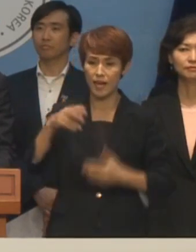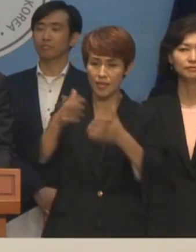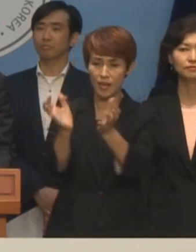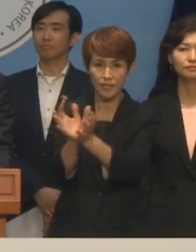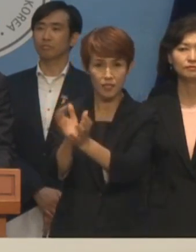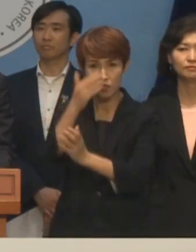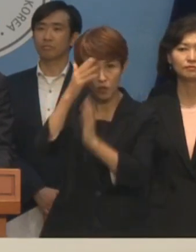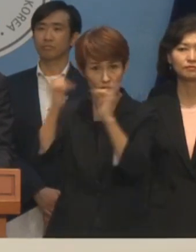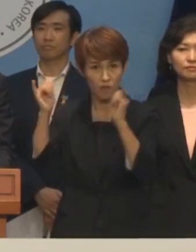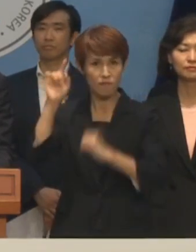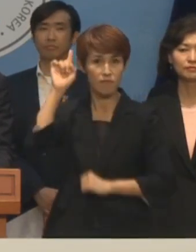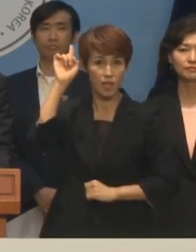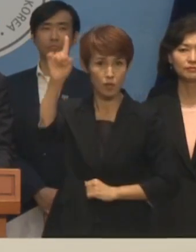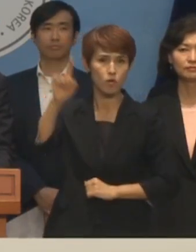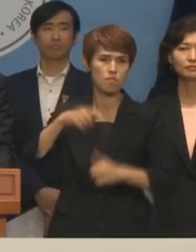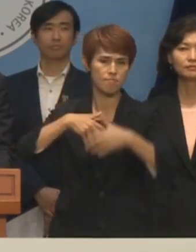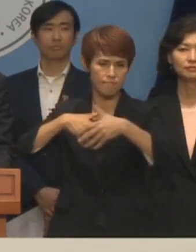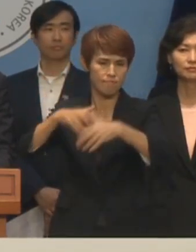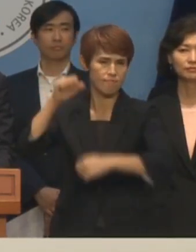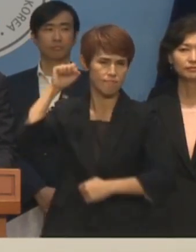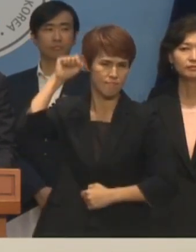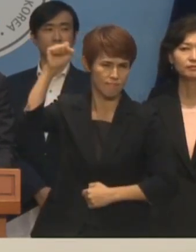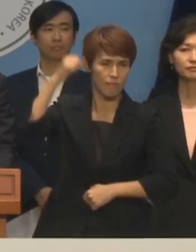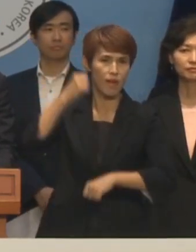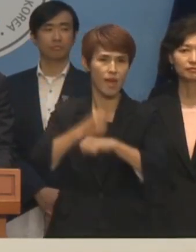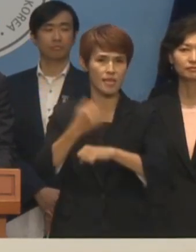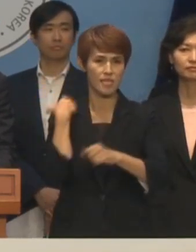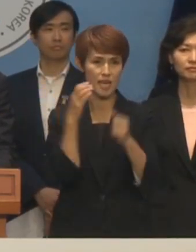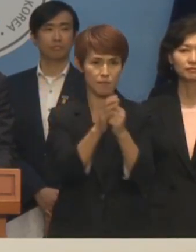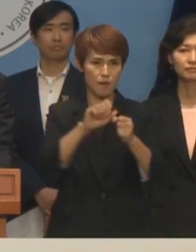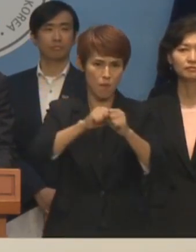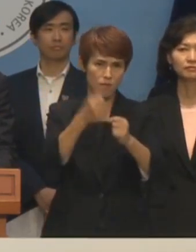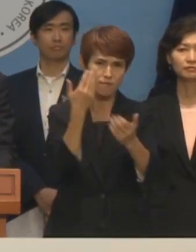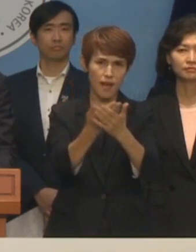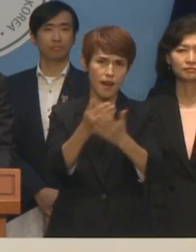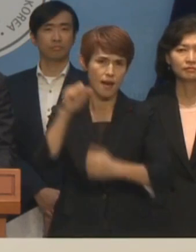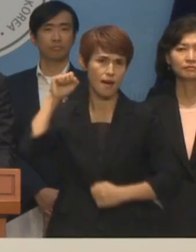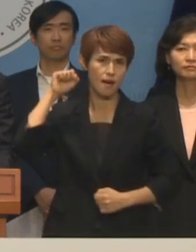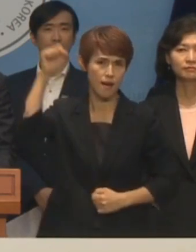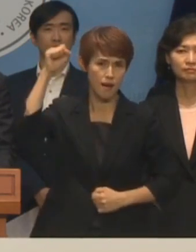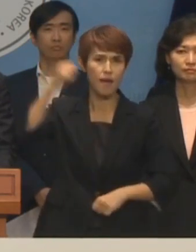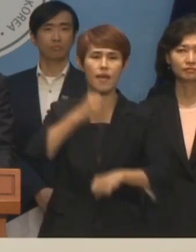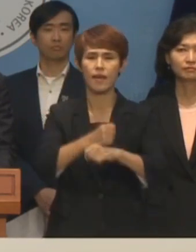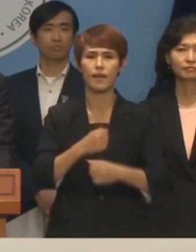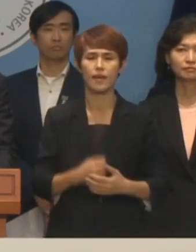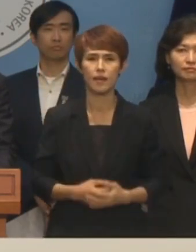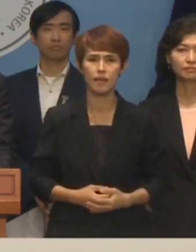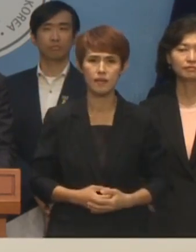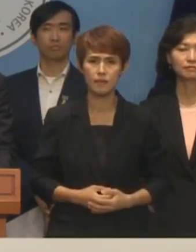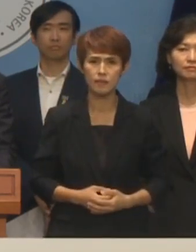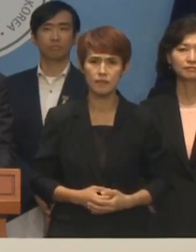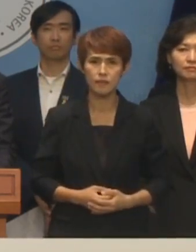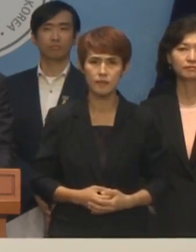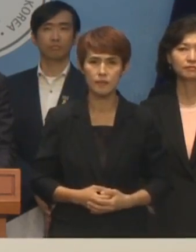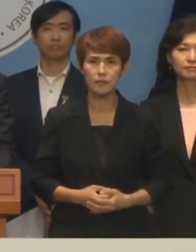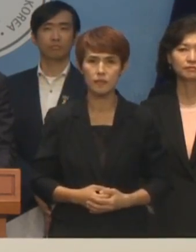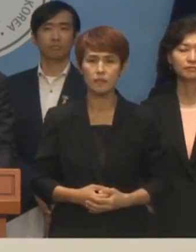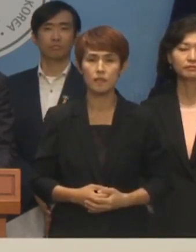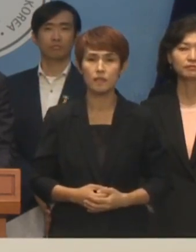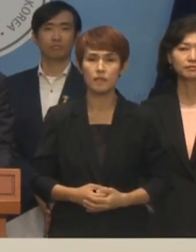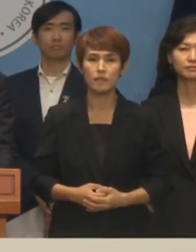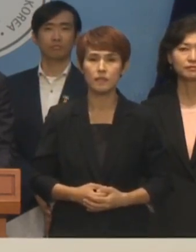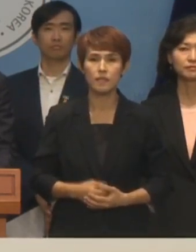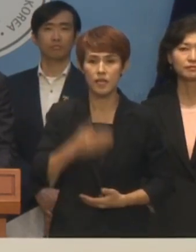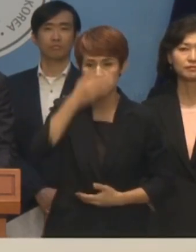청년들은 내일도 거리로 나서서 외치며 책임자 처벌과 진실 규명에 앞장서겠습니다. 그렇게 우리